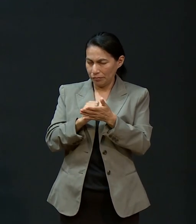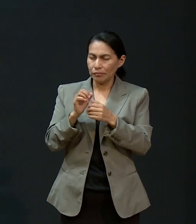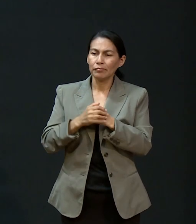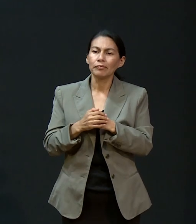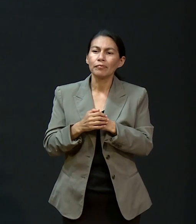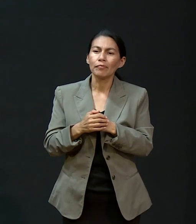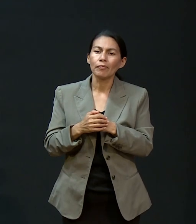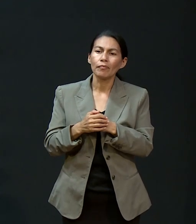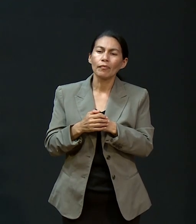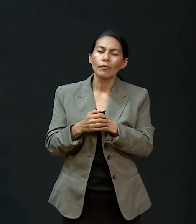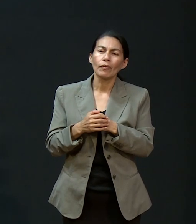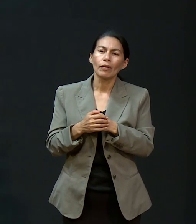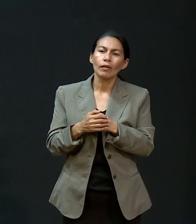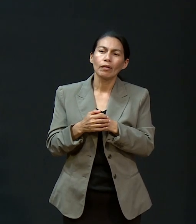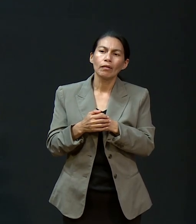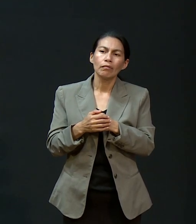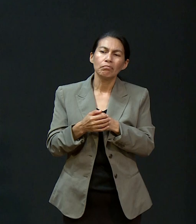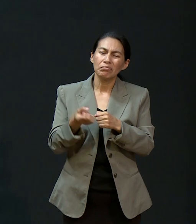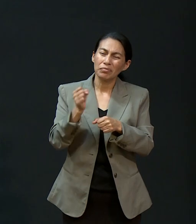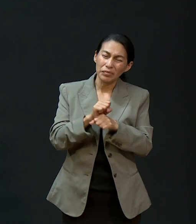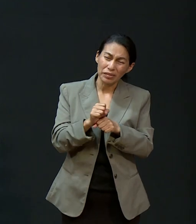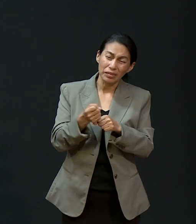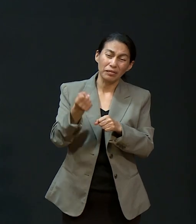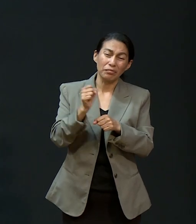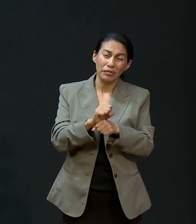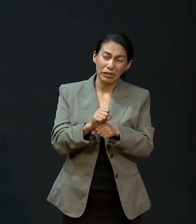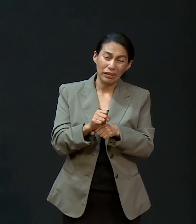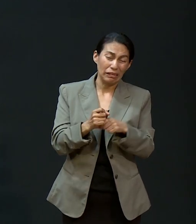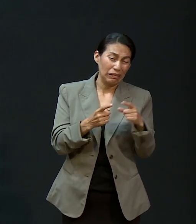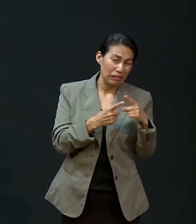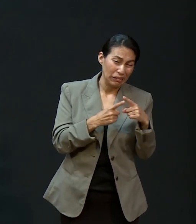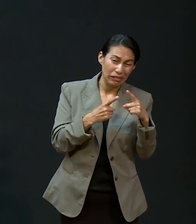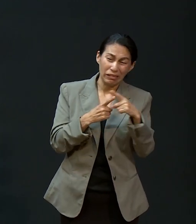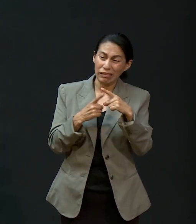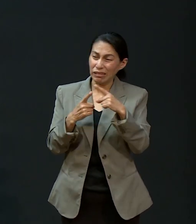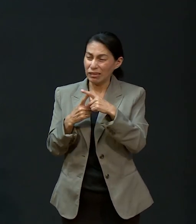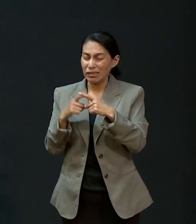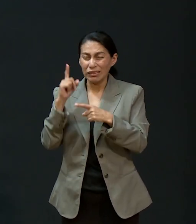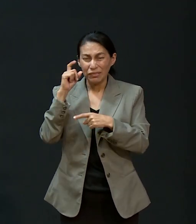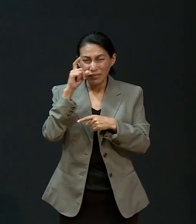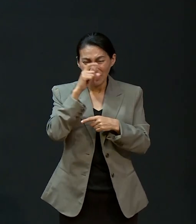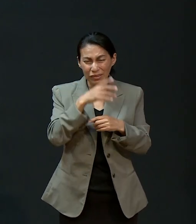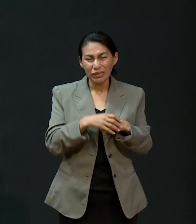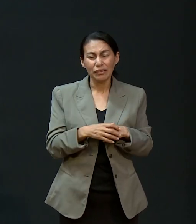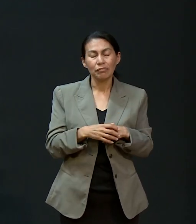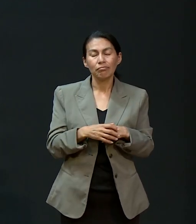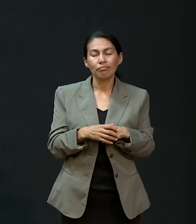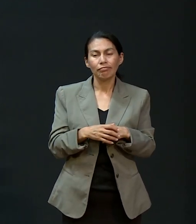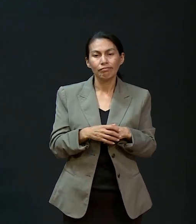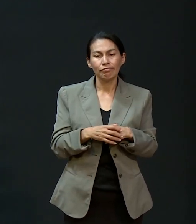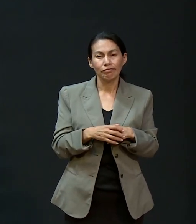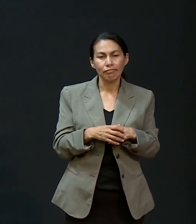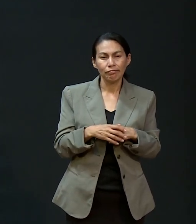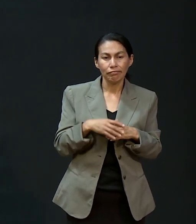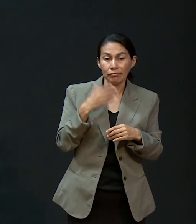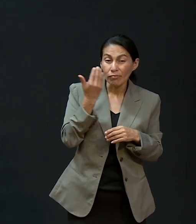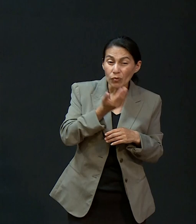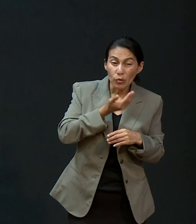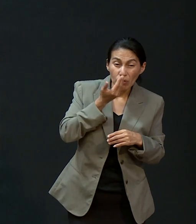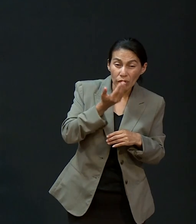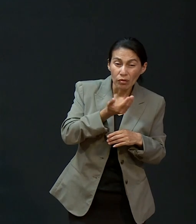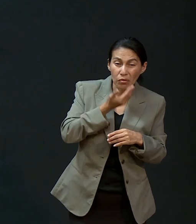Entonces cada semana para mí era un reto de diferentes tareas y agarrar el ritmo que